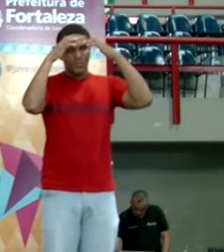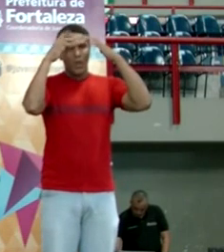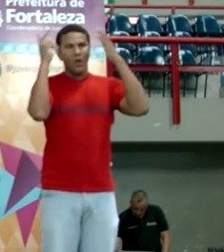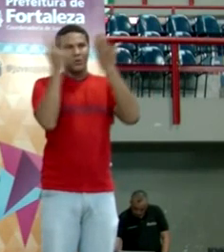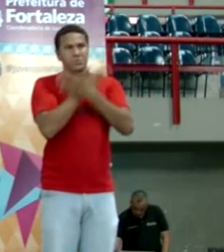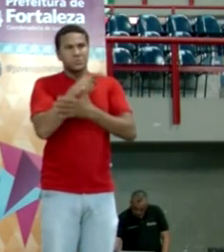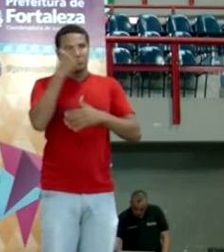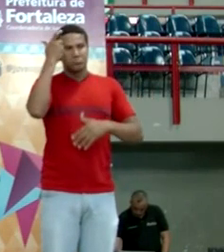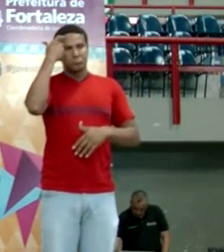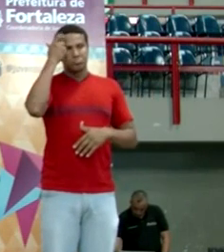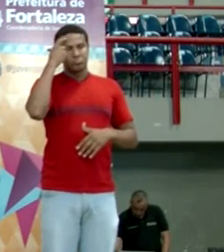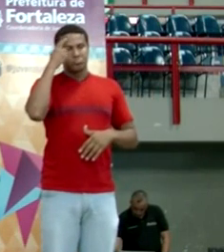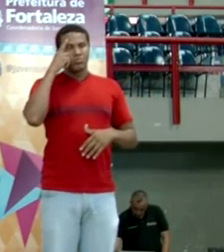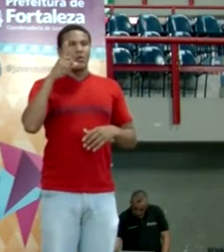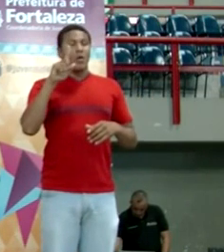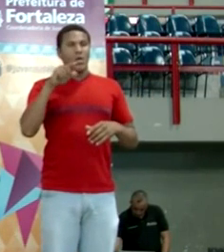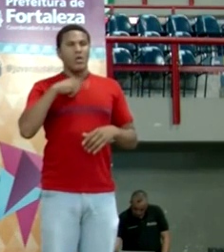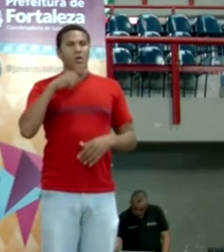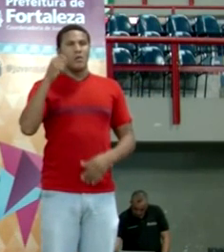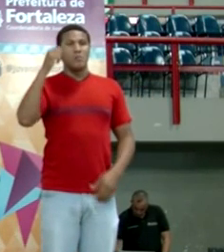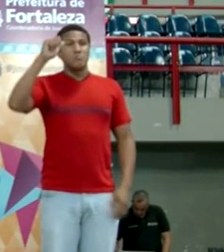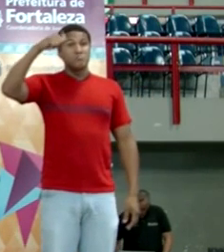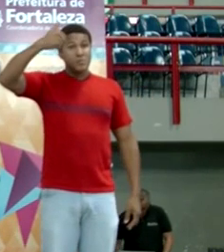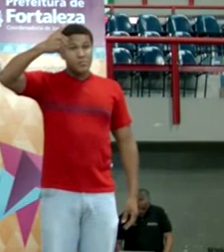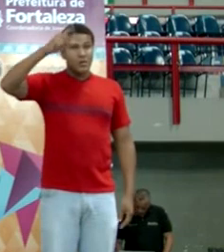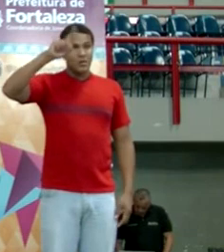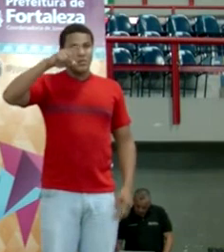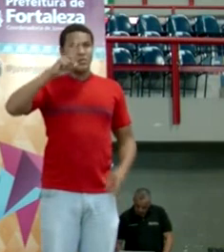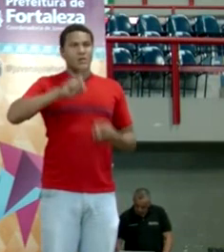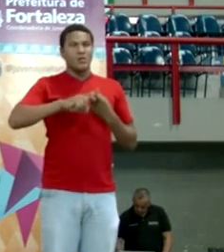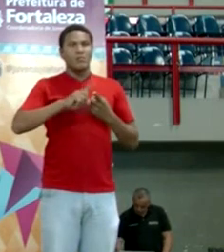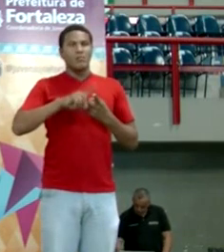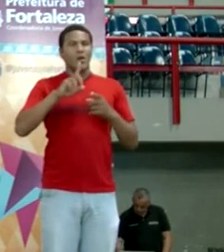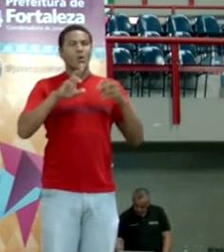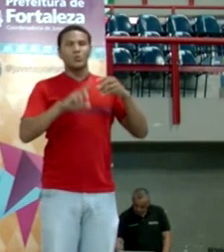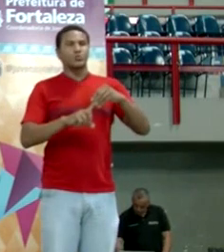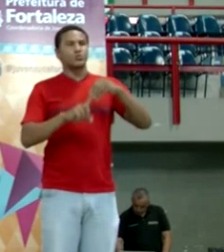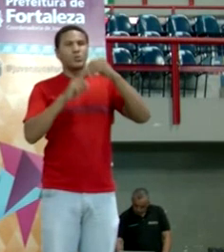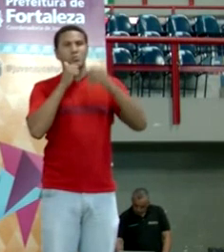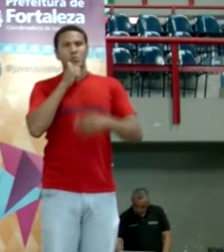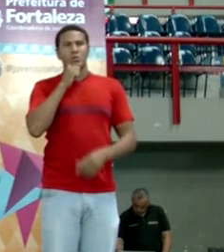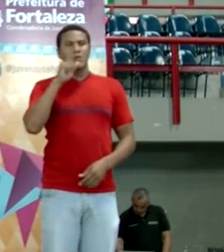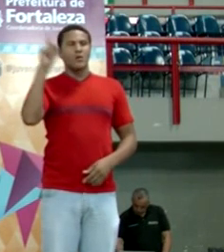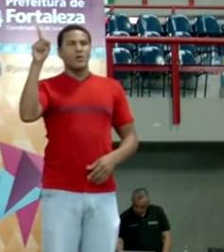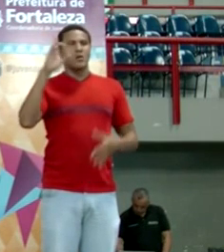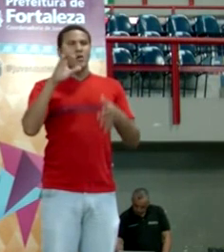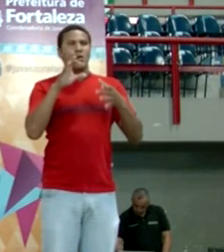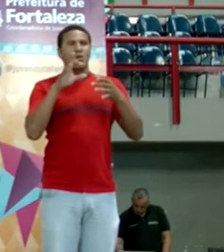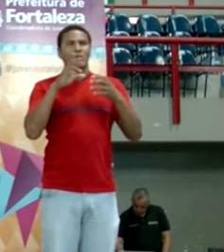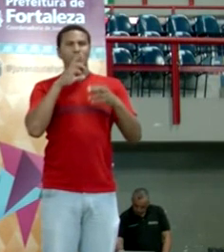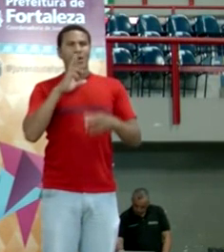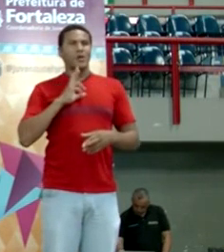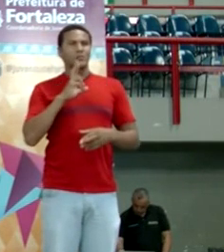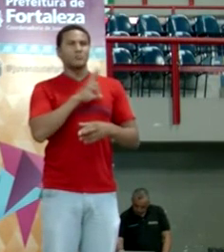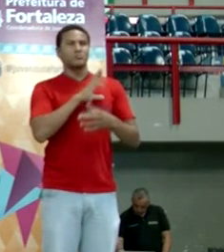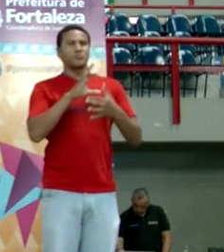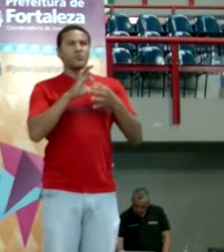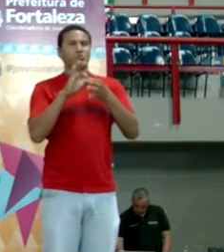hoje única mulher a chefiar o governo no Reino Unido, reeleita primeira-ministra em 3